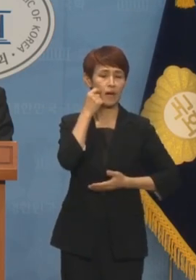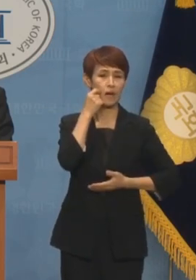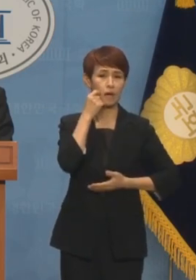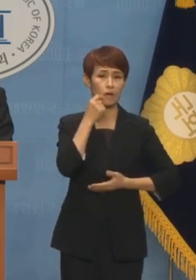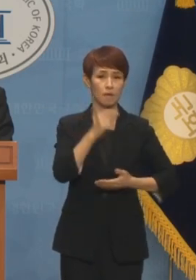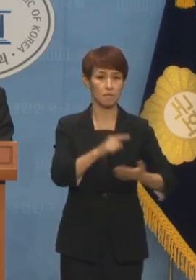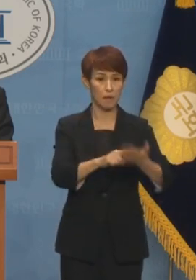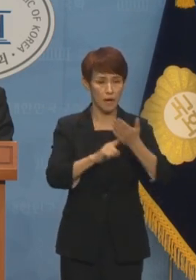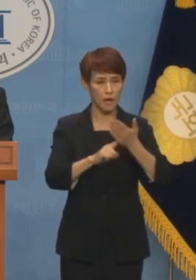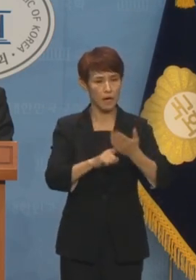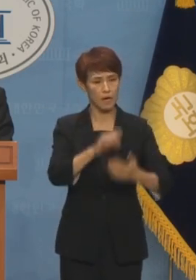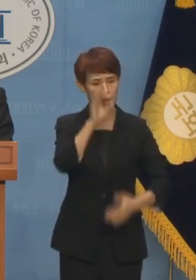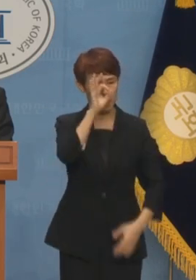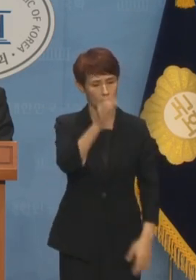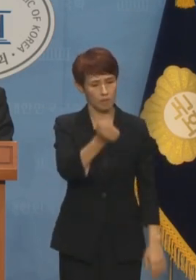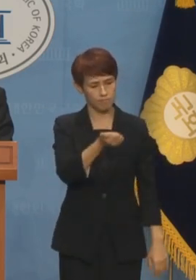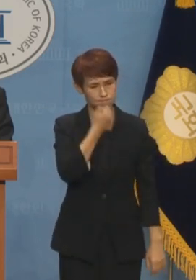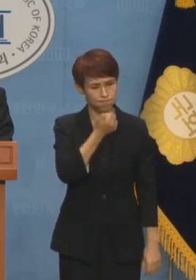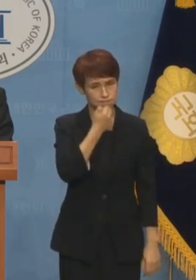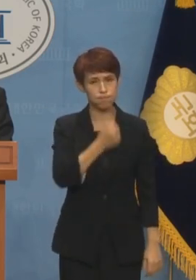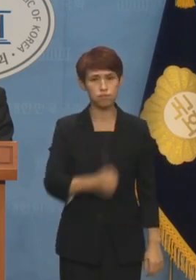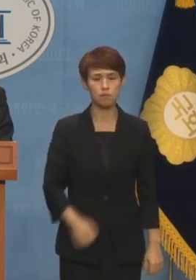보도에 헛웃음만 나옵니다.